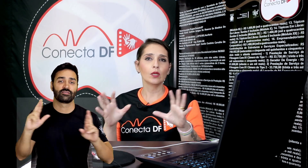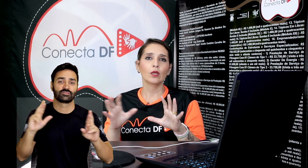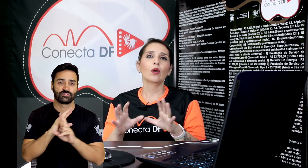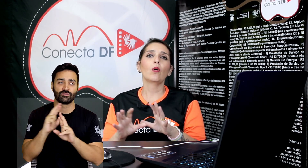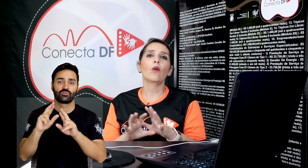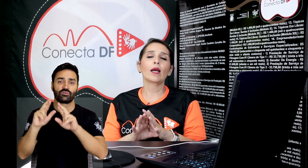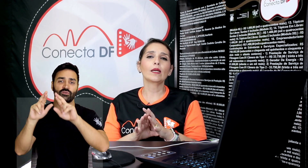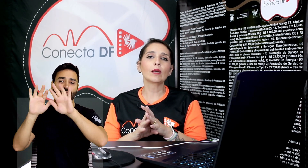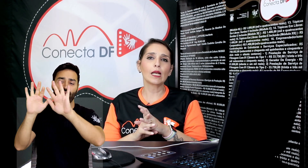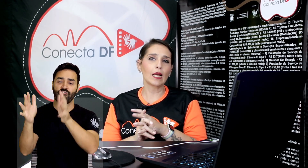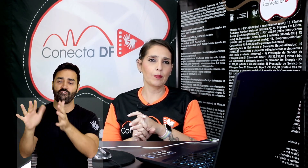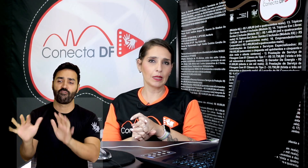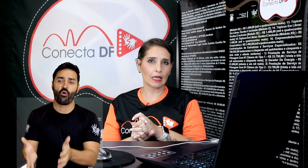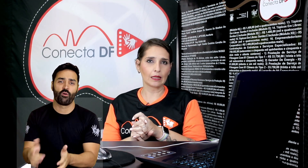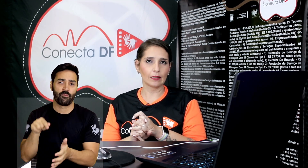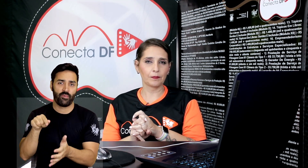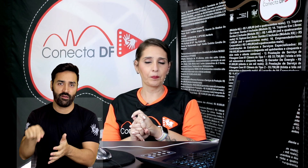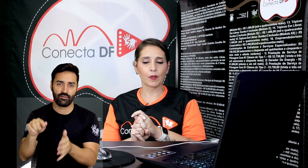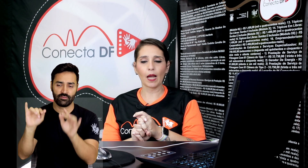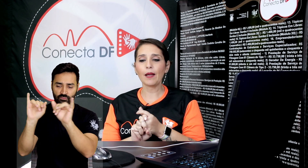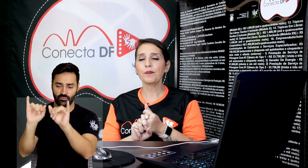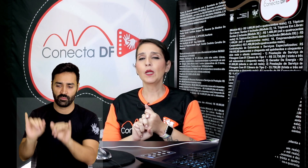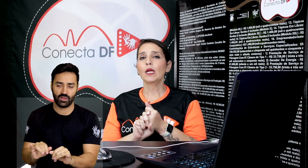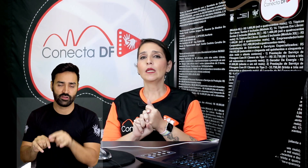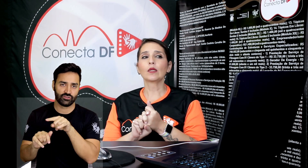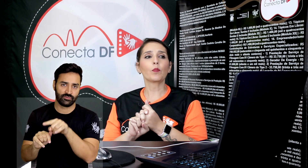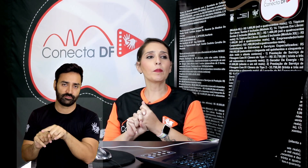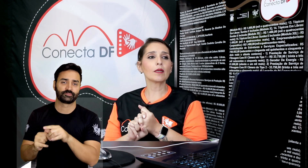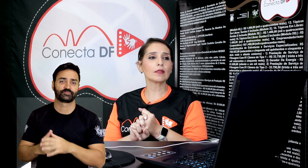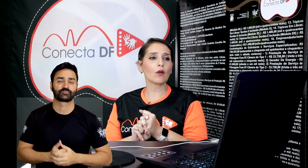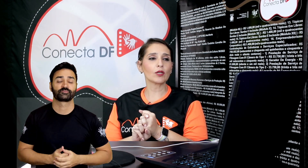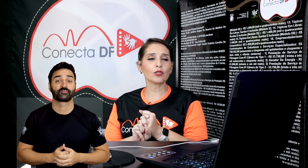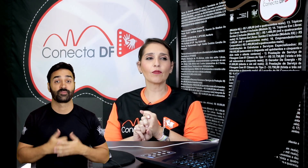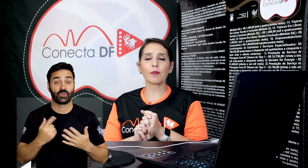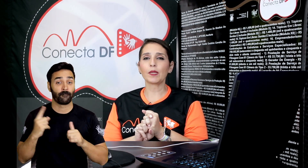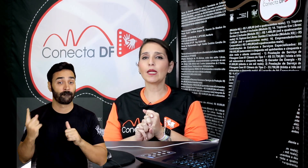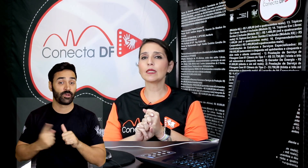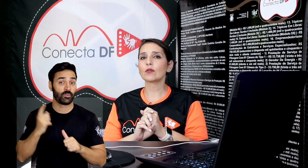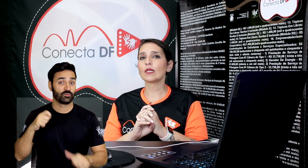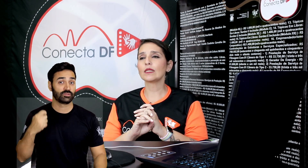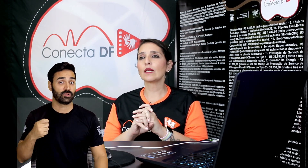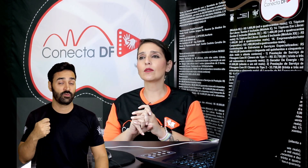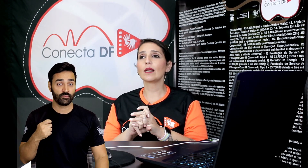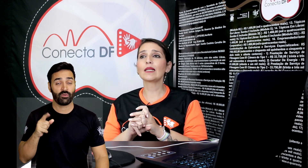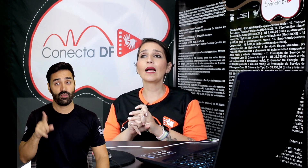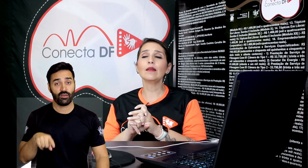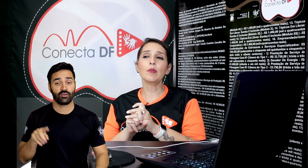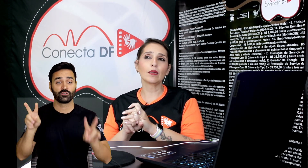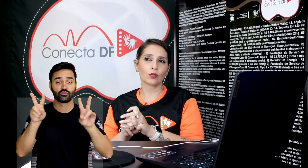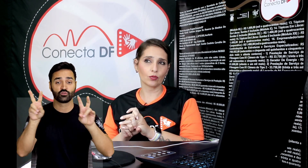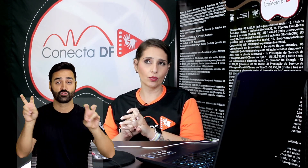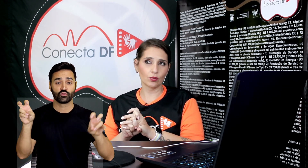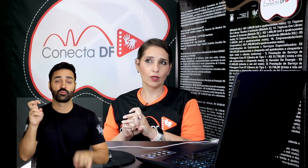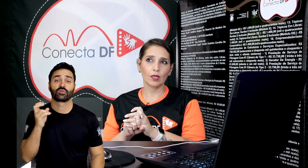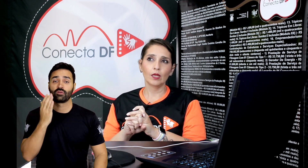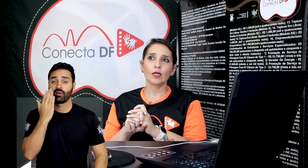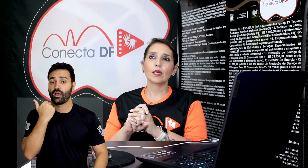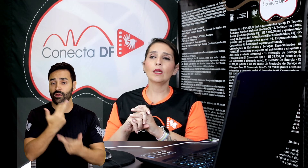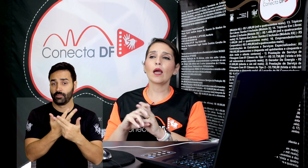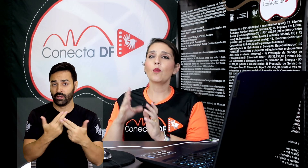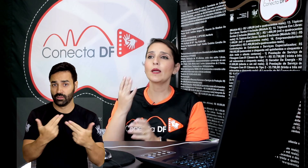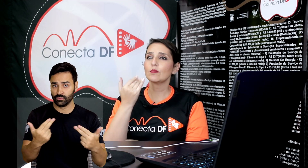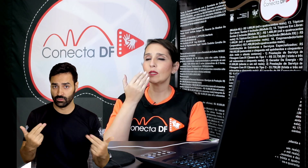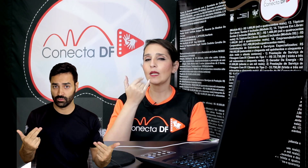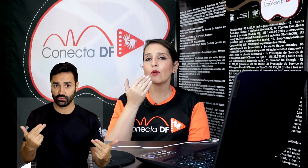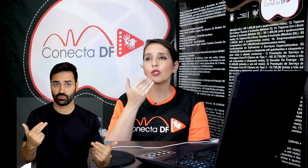grande com aquilo que ele representa, tá? Então, o primeiro sinal que a gente vai aprender são sinais relacionados a alimentos,